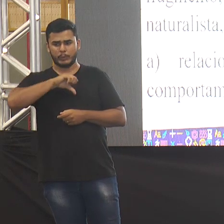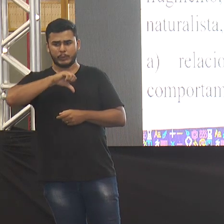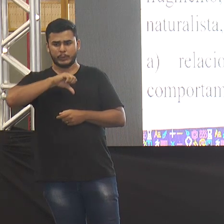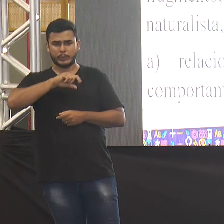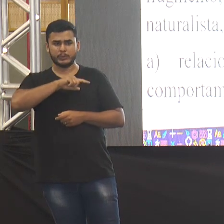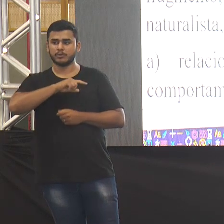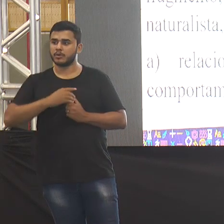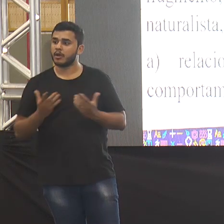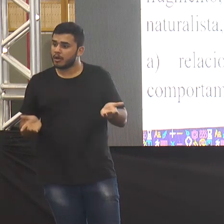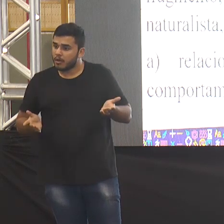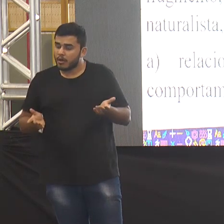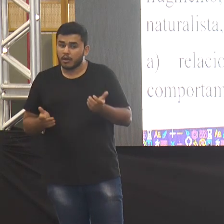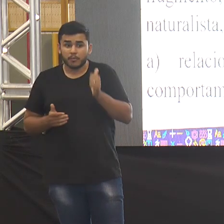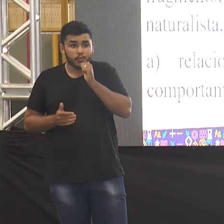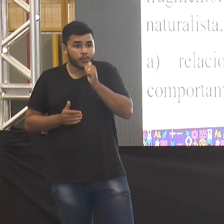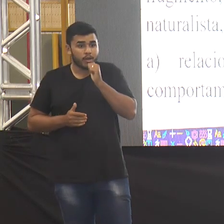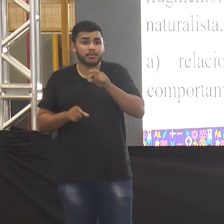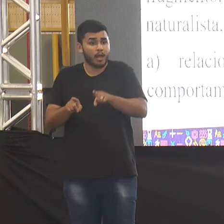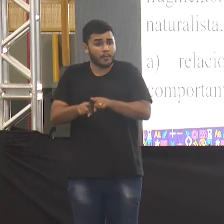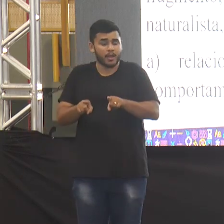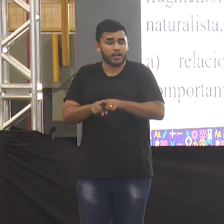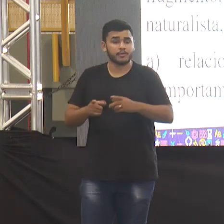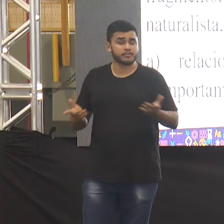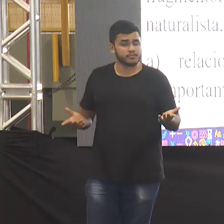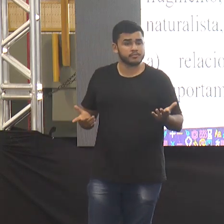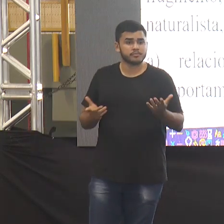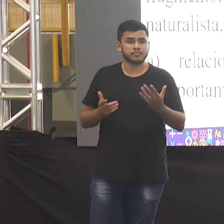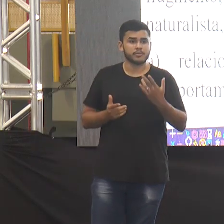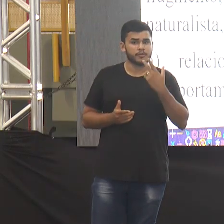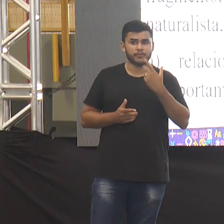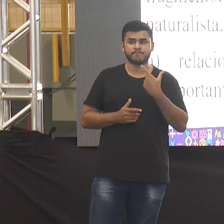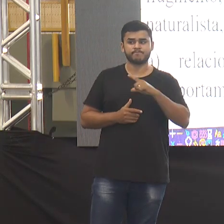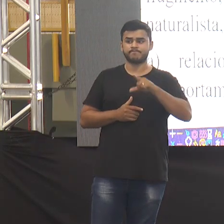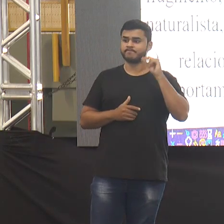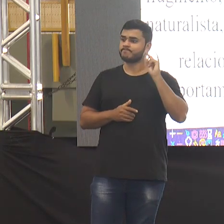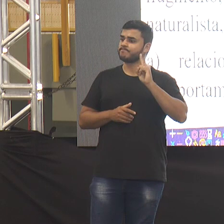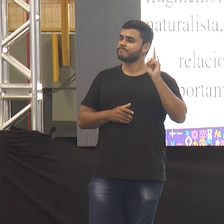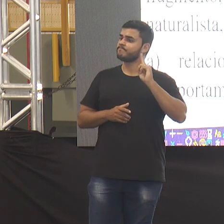Para a mulher então, não era nenhuma opção.